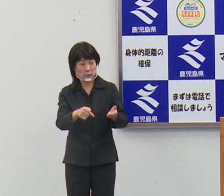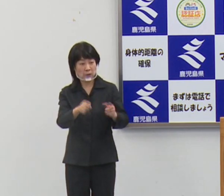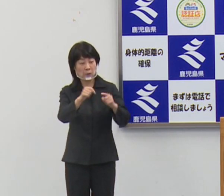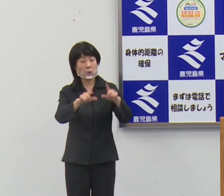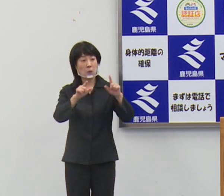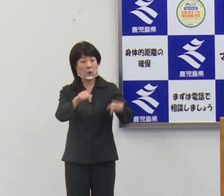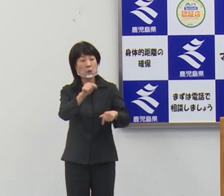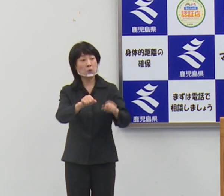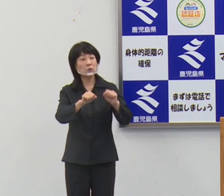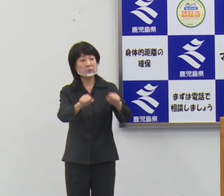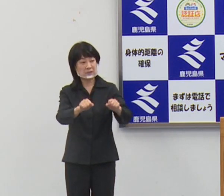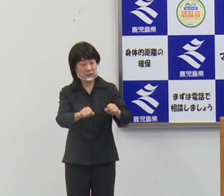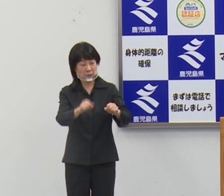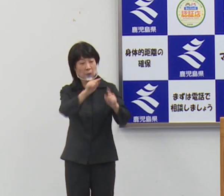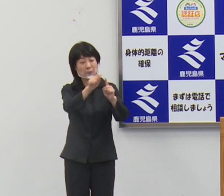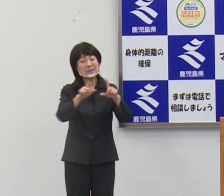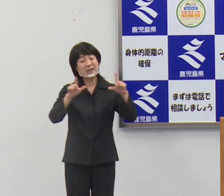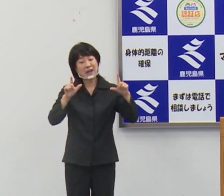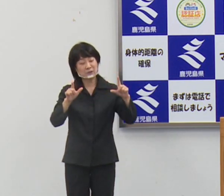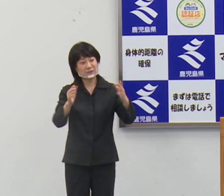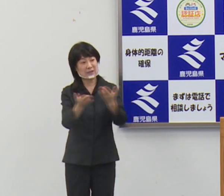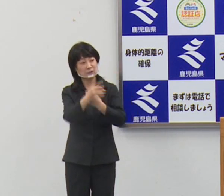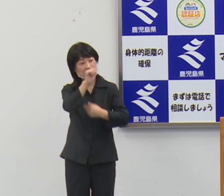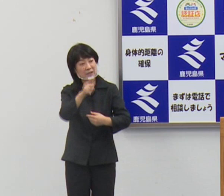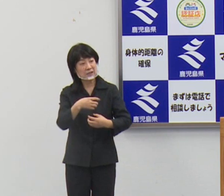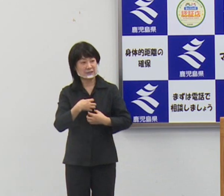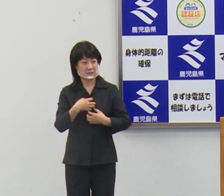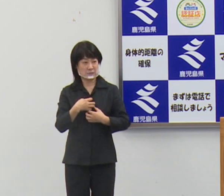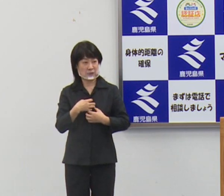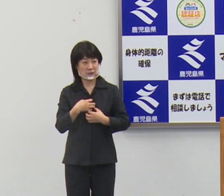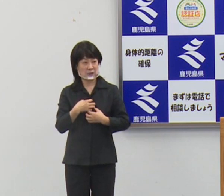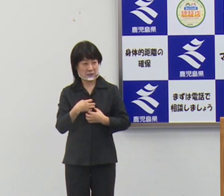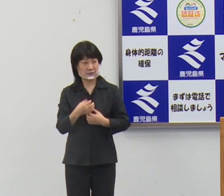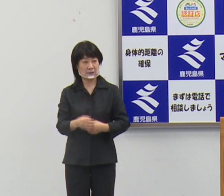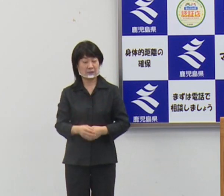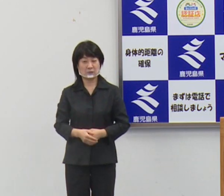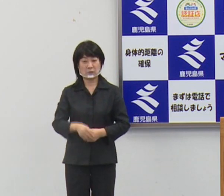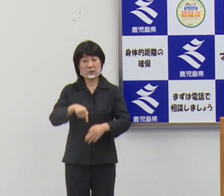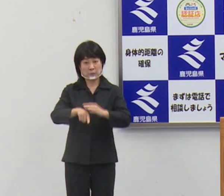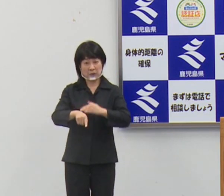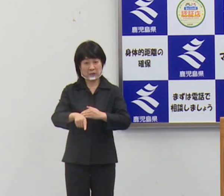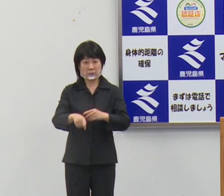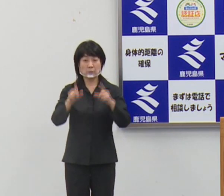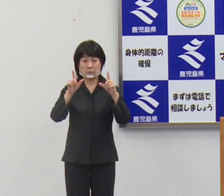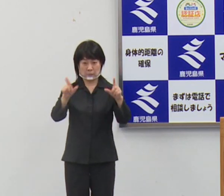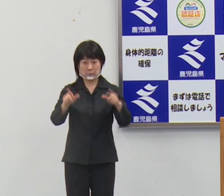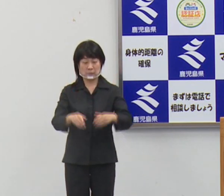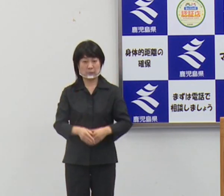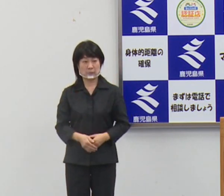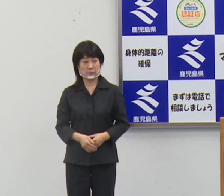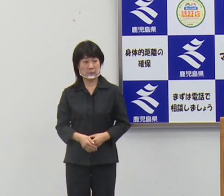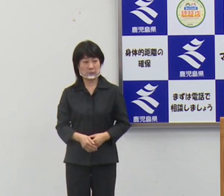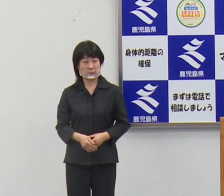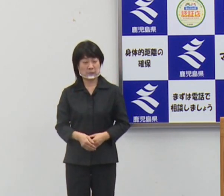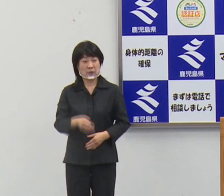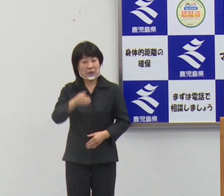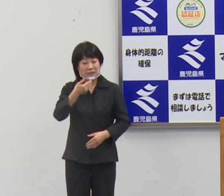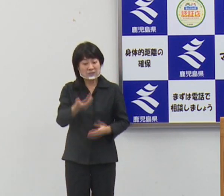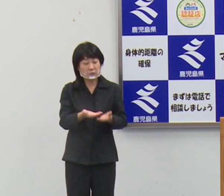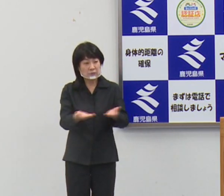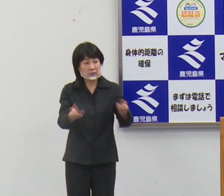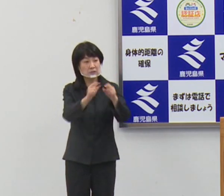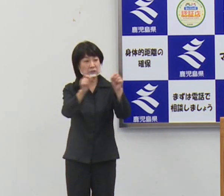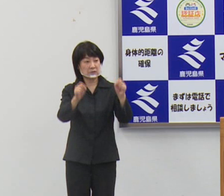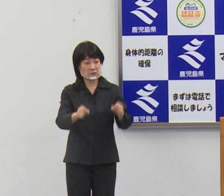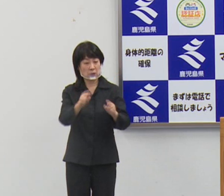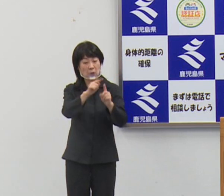ちゃうんじゃないかという議論があるんじゃないかなと思ったんですが、そのあたりが町内です。どんなような議論があった か。その飲食店についてですか。 はい、です。 特段そういうです